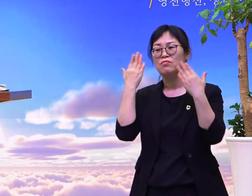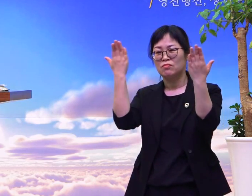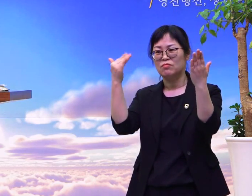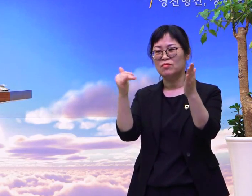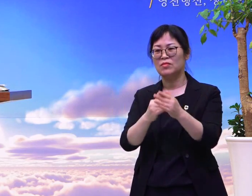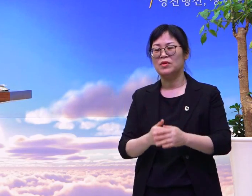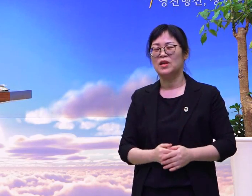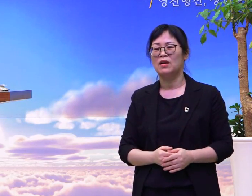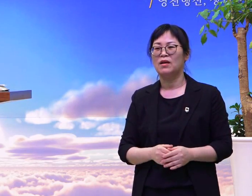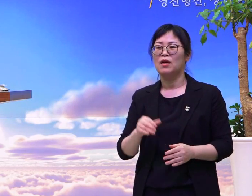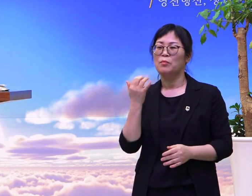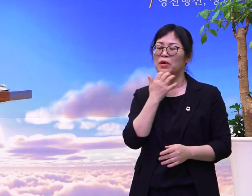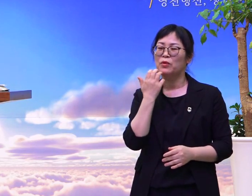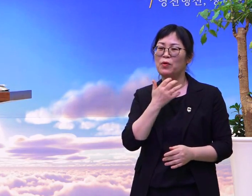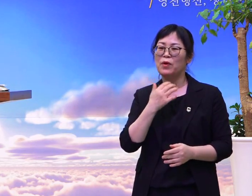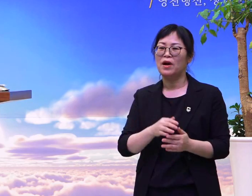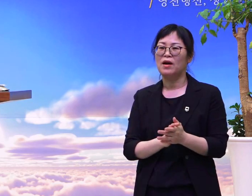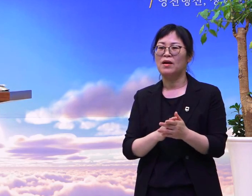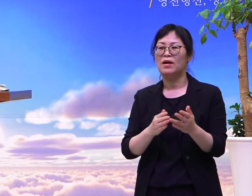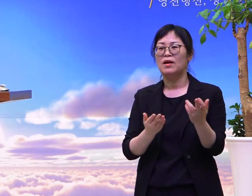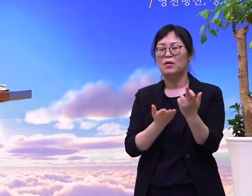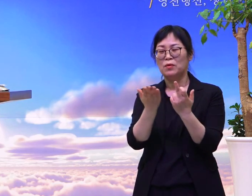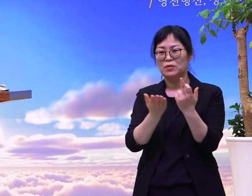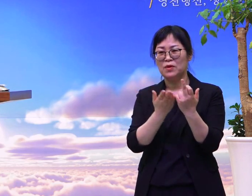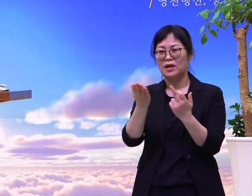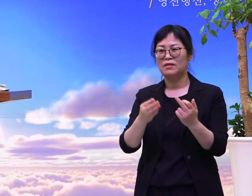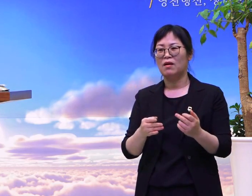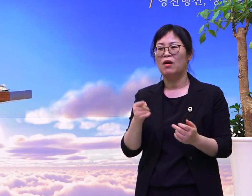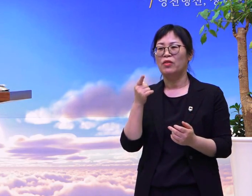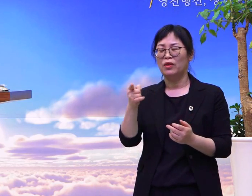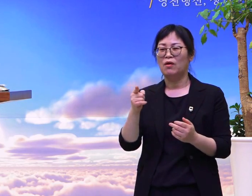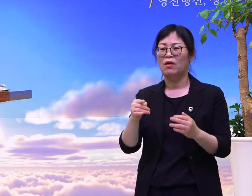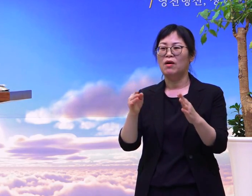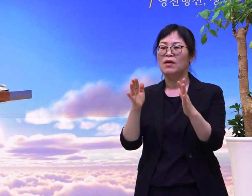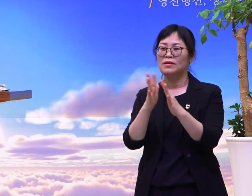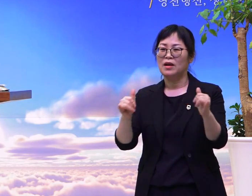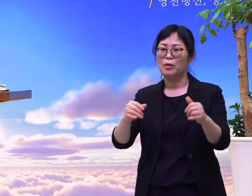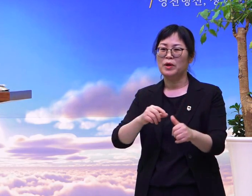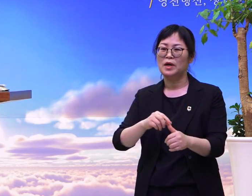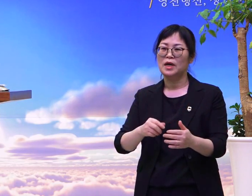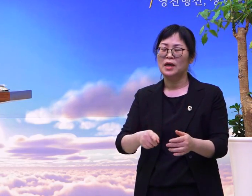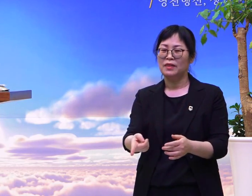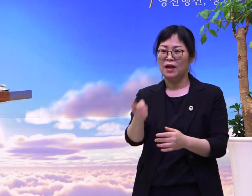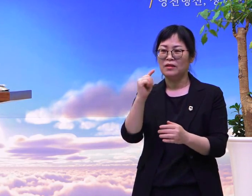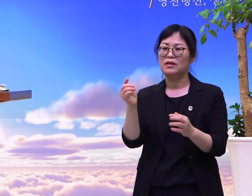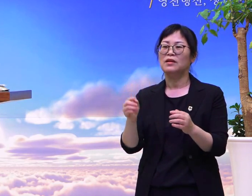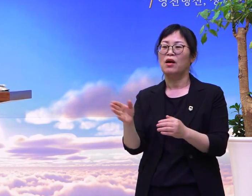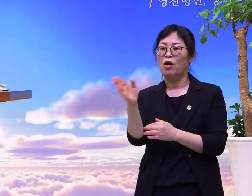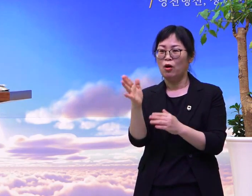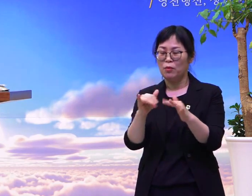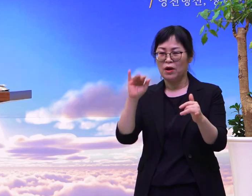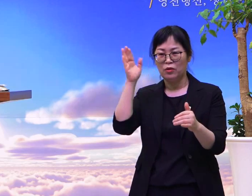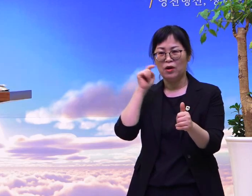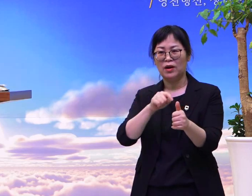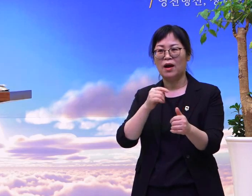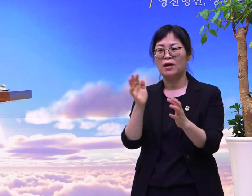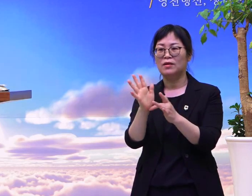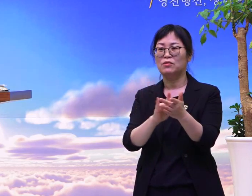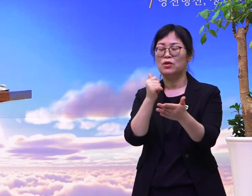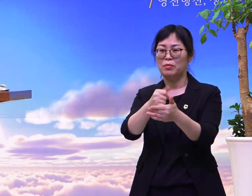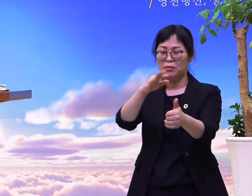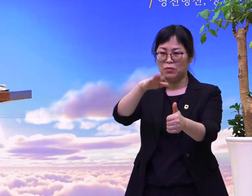그는 갈릴리 호숫가에서 사람 낚는 어부로 부르심을 받고 평생토록 예수님을 따라갔습니다.